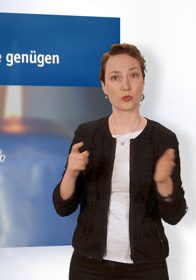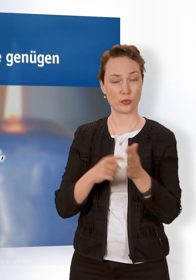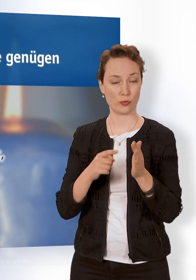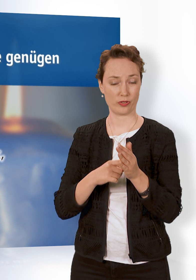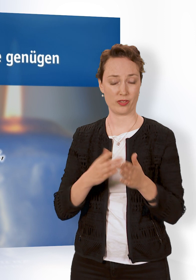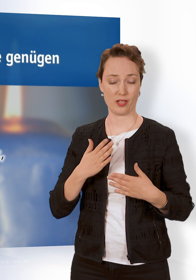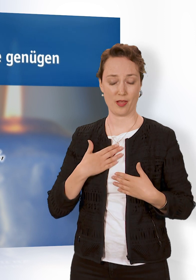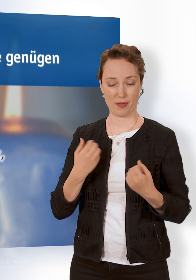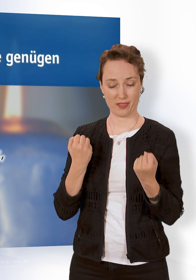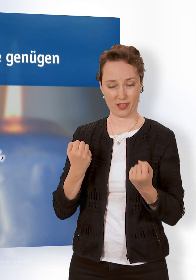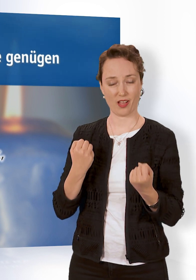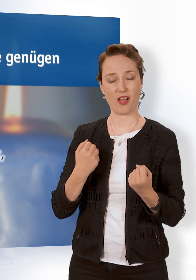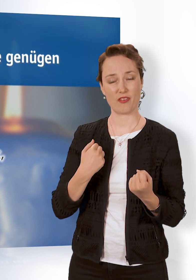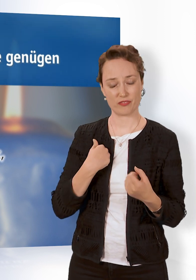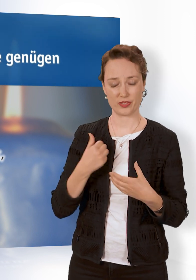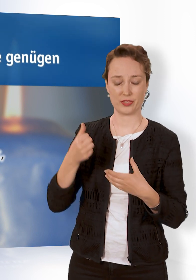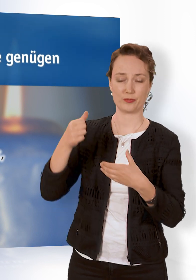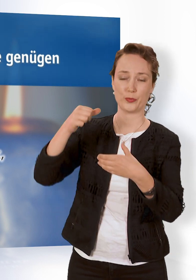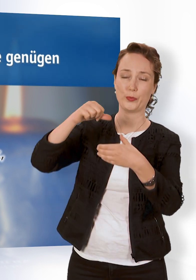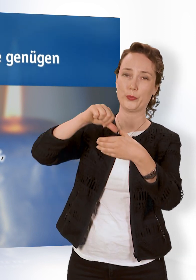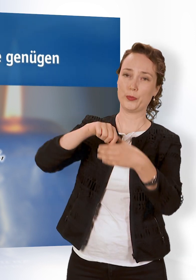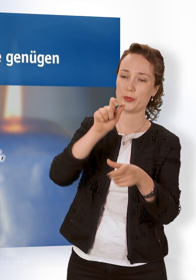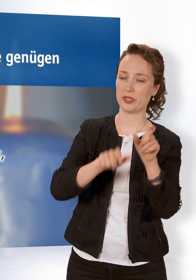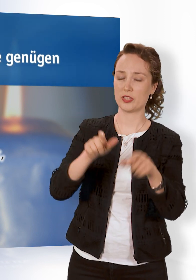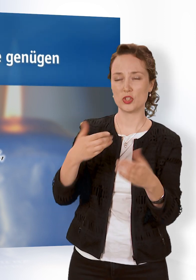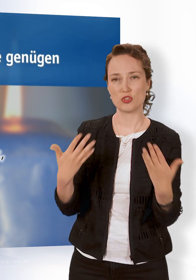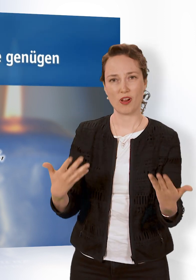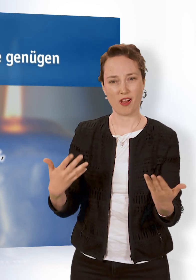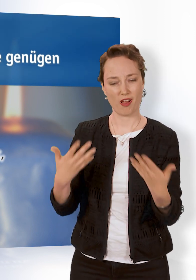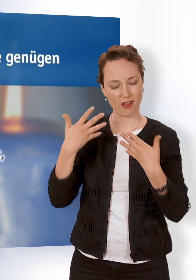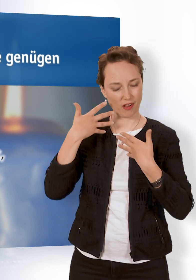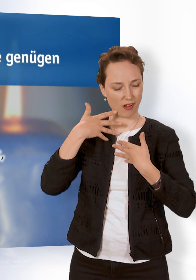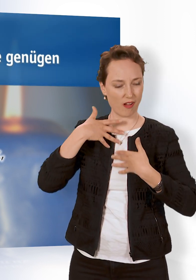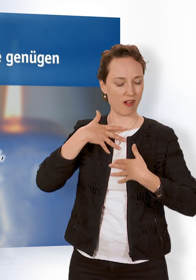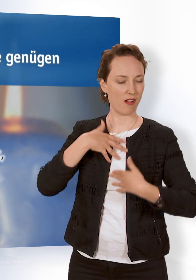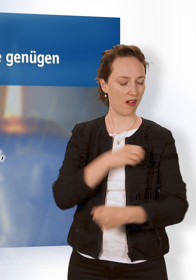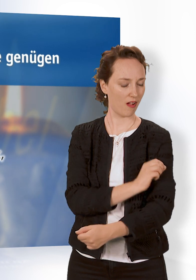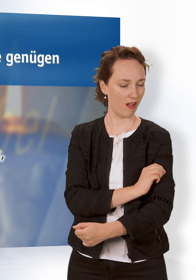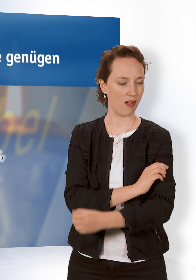sind. Denn meine Kraft ist in den Schwachen mächtig und